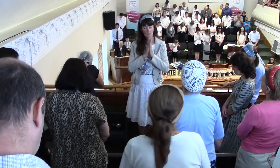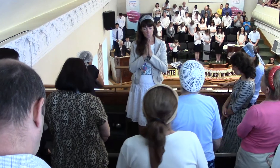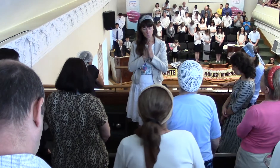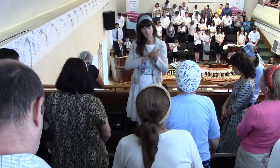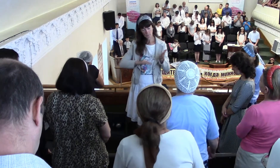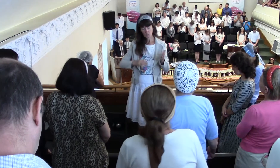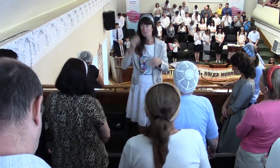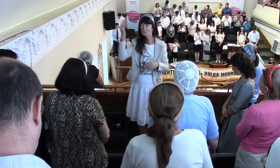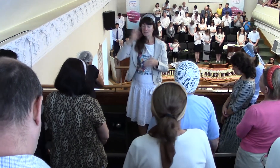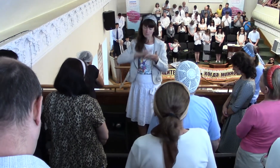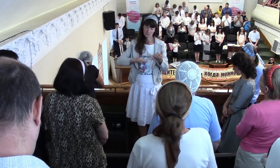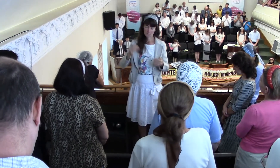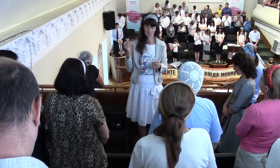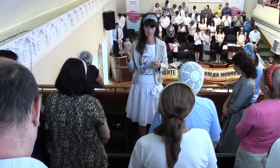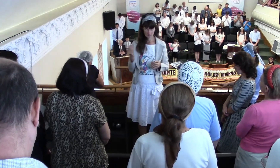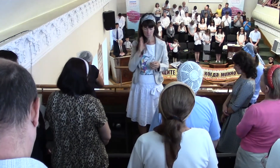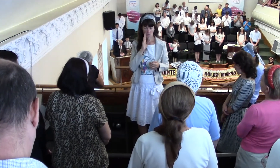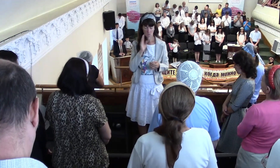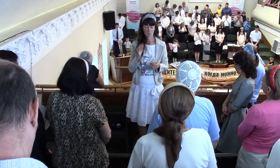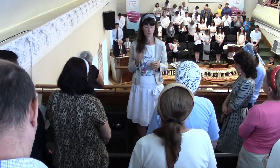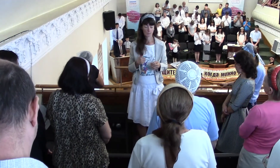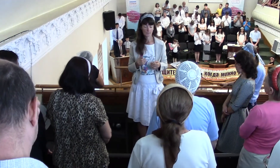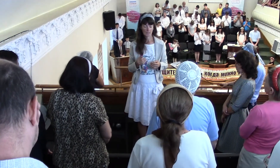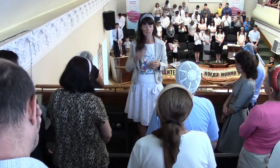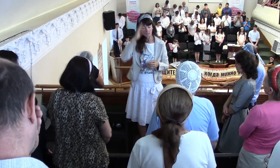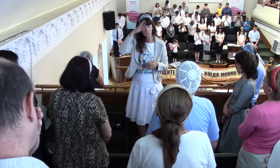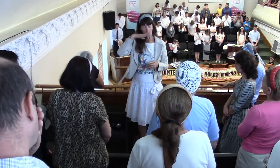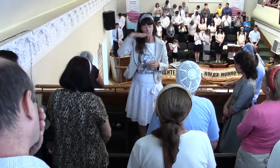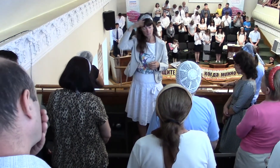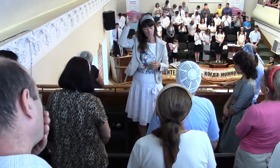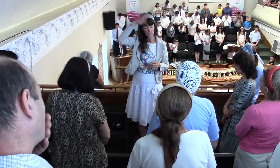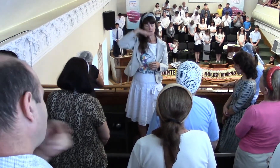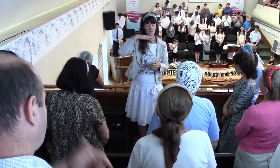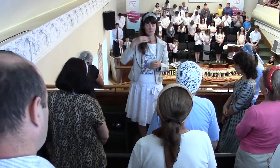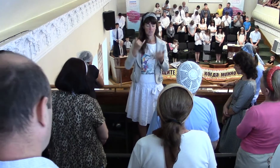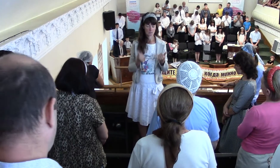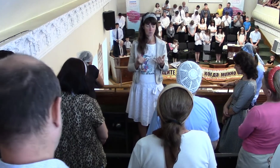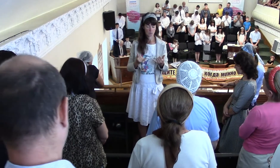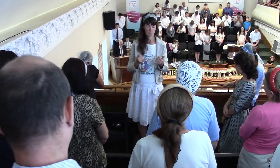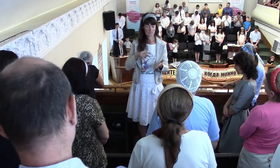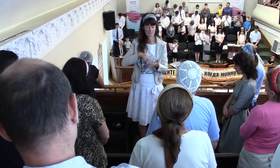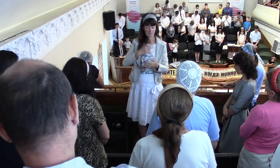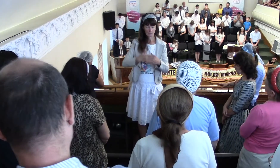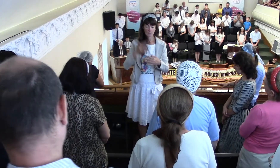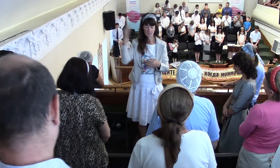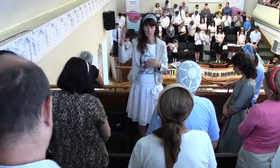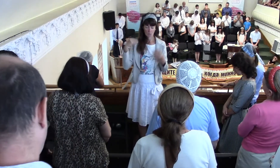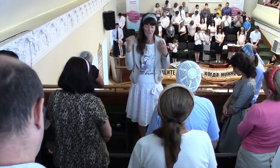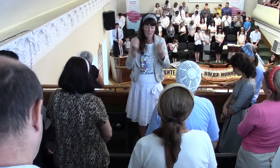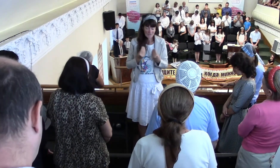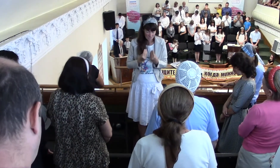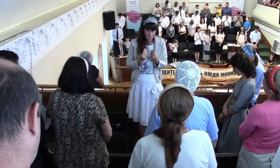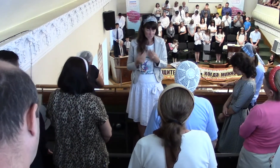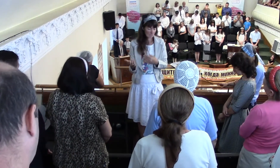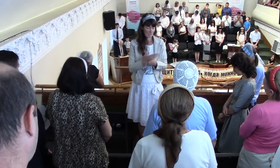Наш Небесный Отец, мы сегодня стоим пред Тобою, и наши одежды нас не скрывают, и